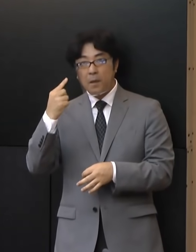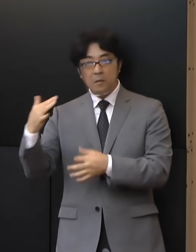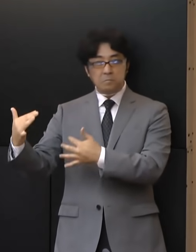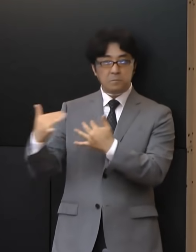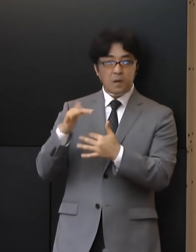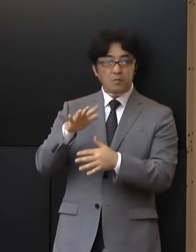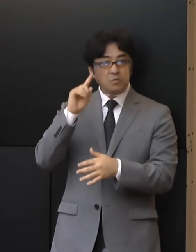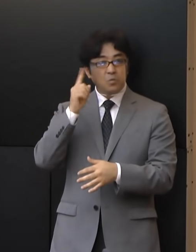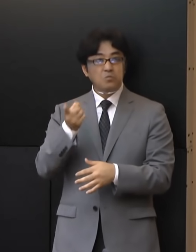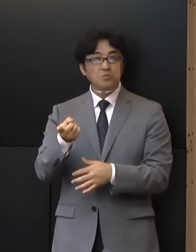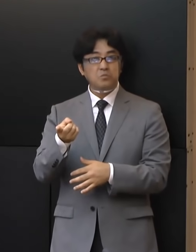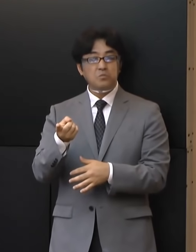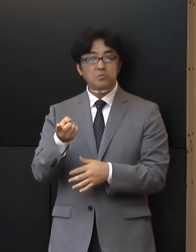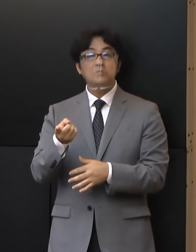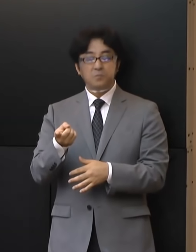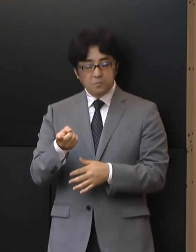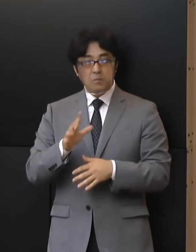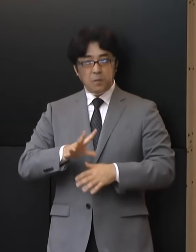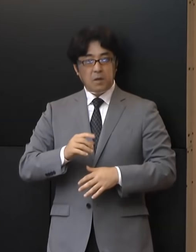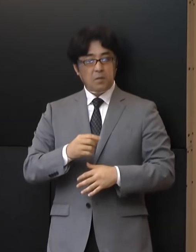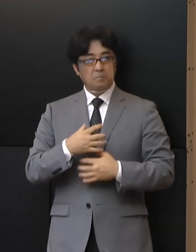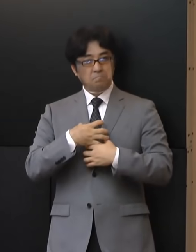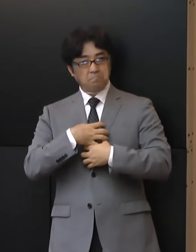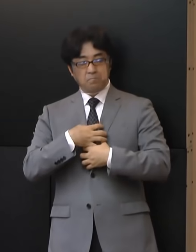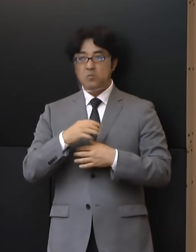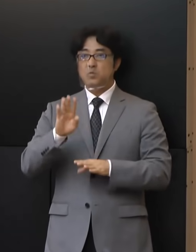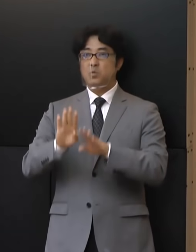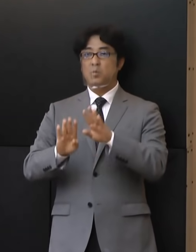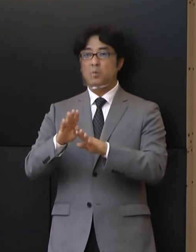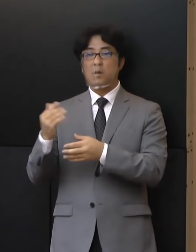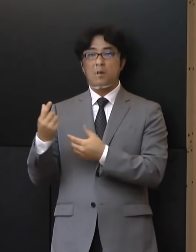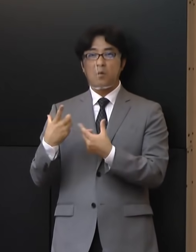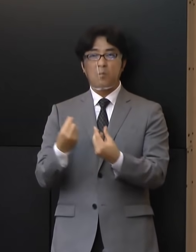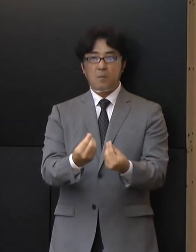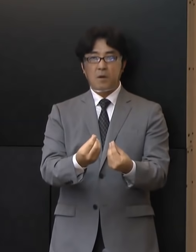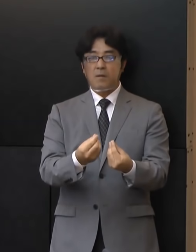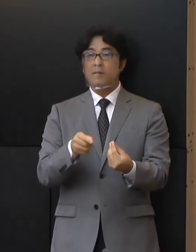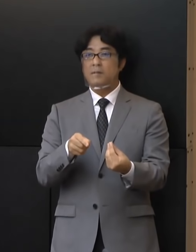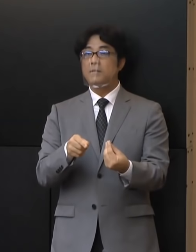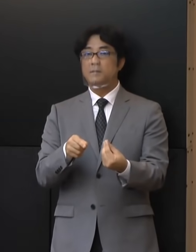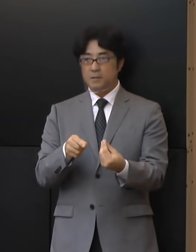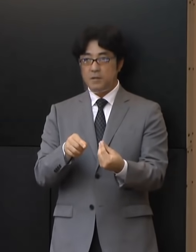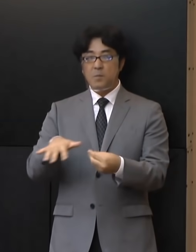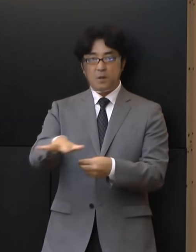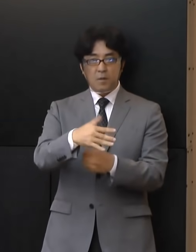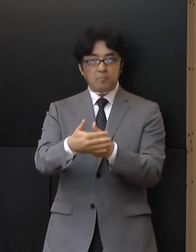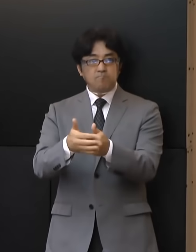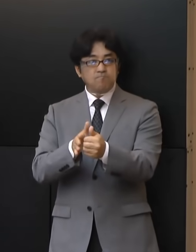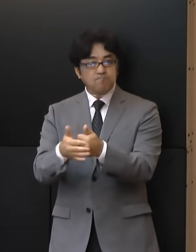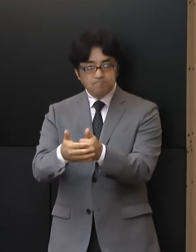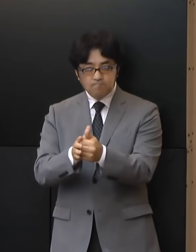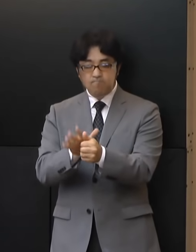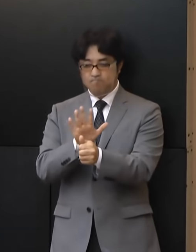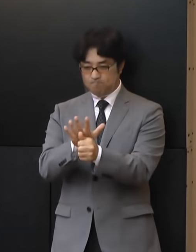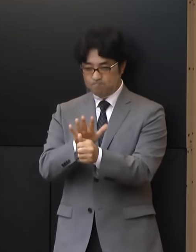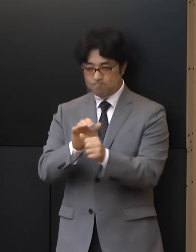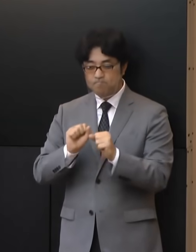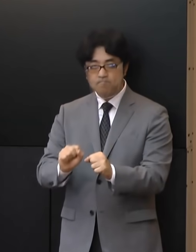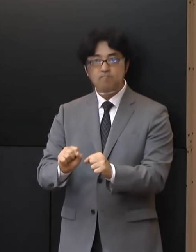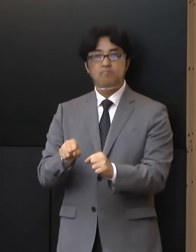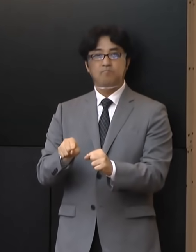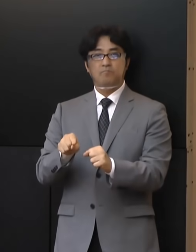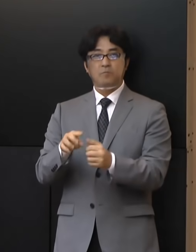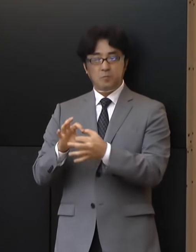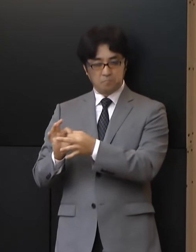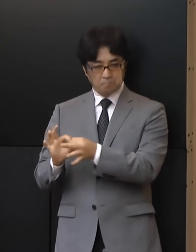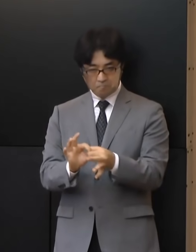されるため、全く予断を許すことはできませんが、みんなで支え合い、助け合い、持